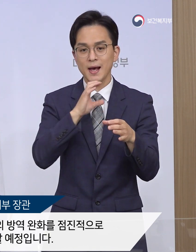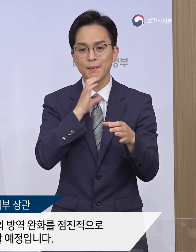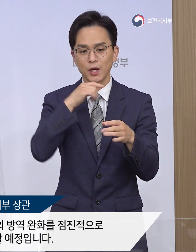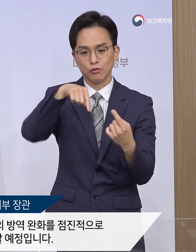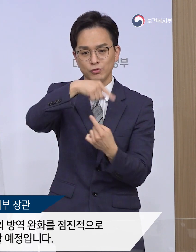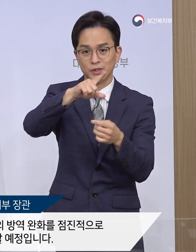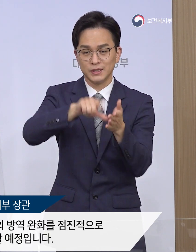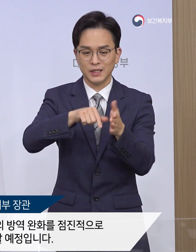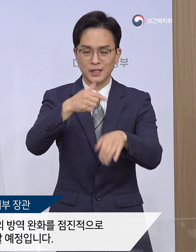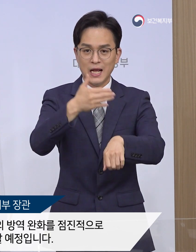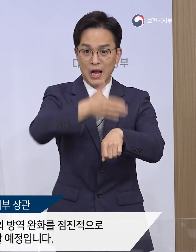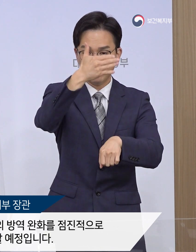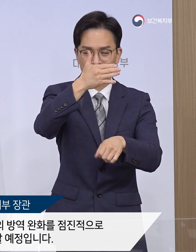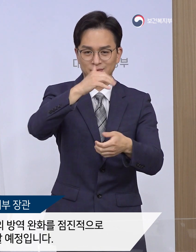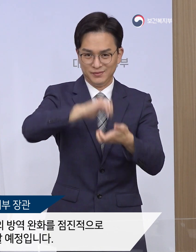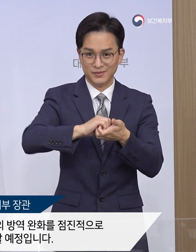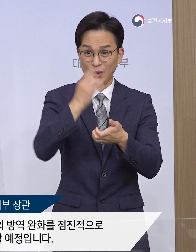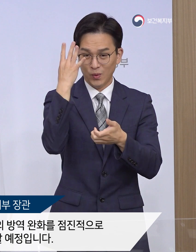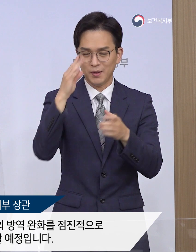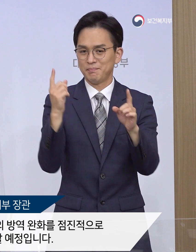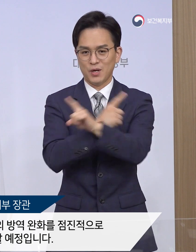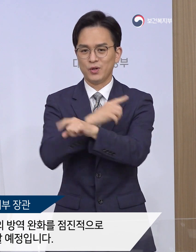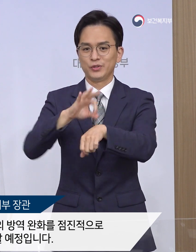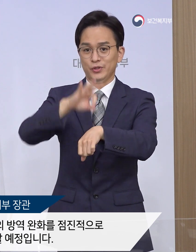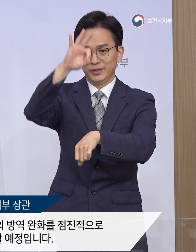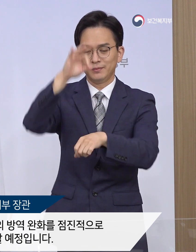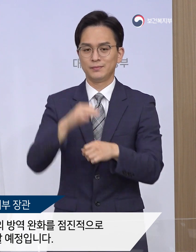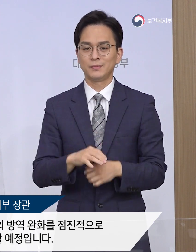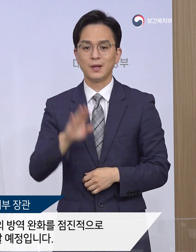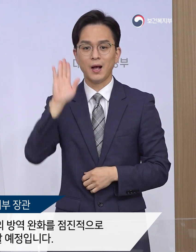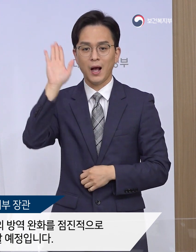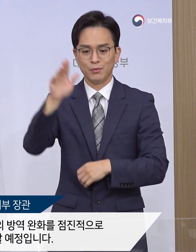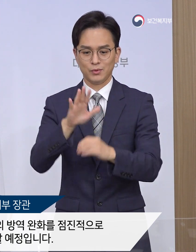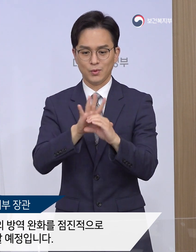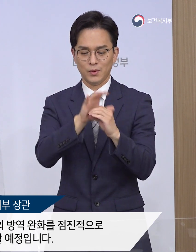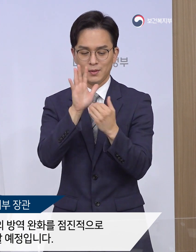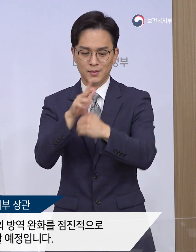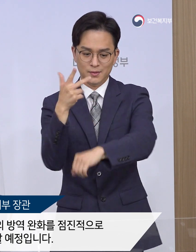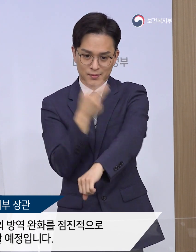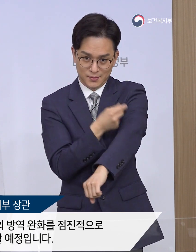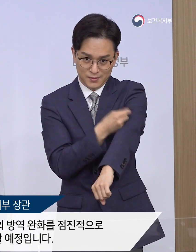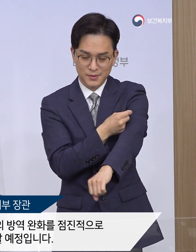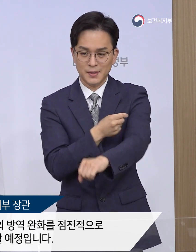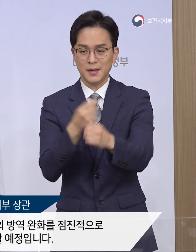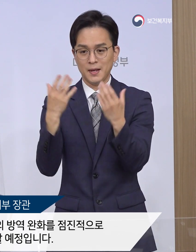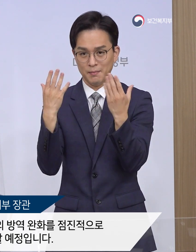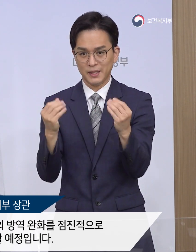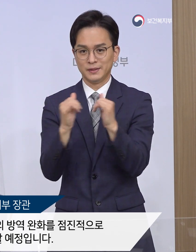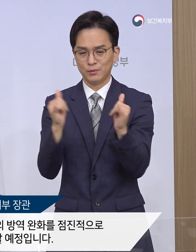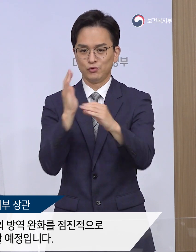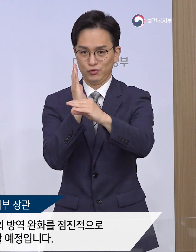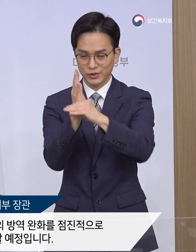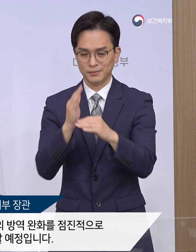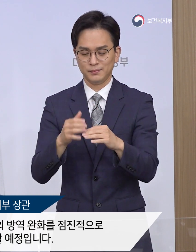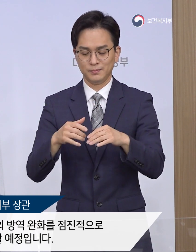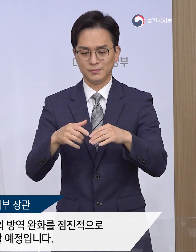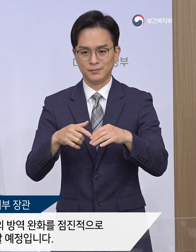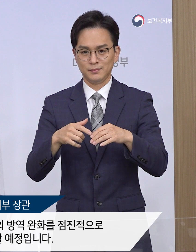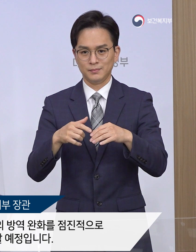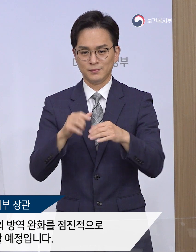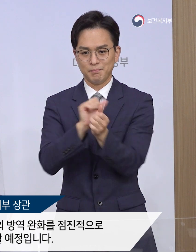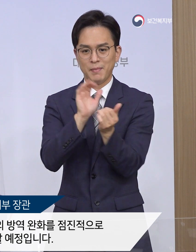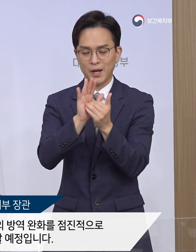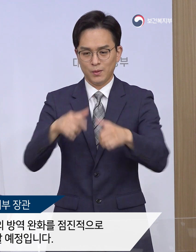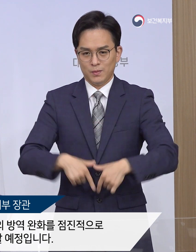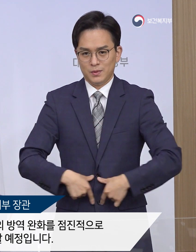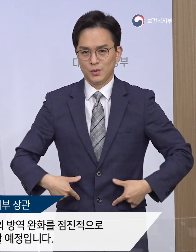서민 경제의 어려움을 고려하여 예방접종 중심의 방역 완화를 점진적으로 적용하고 그 경과를